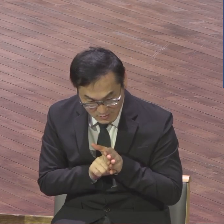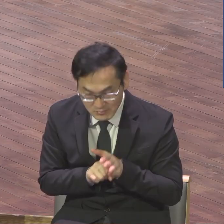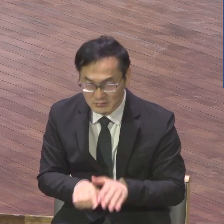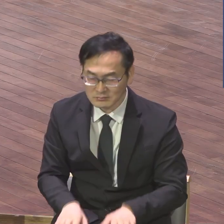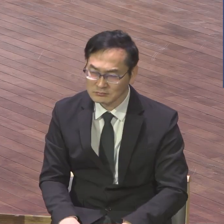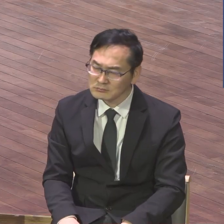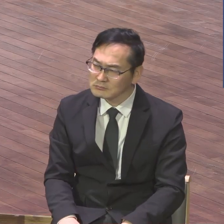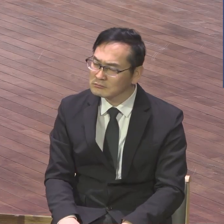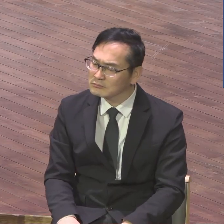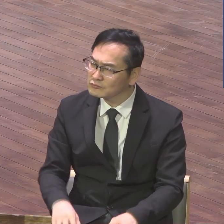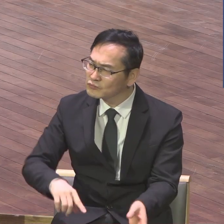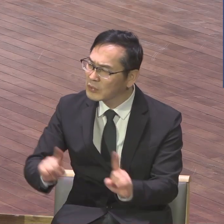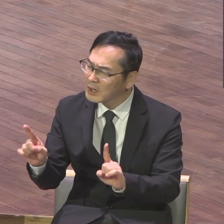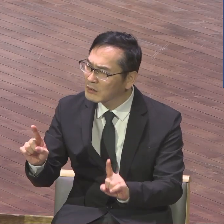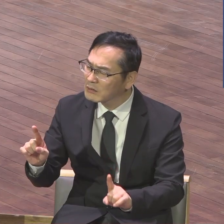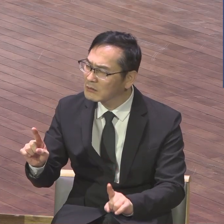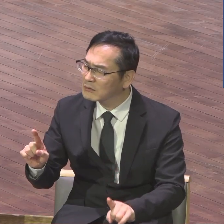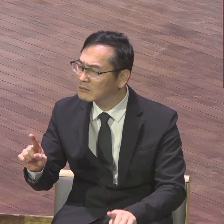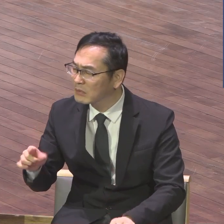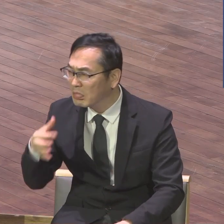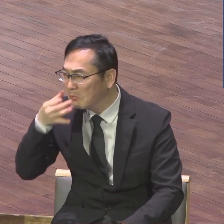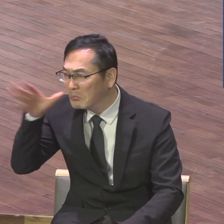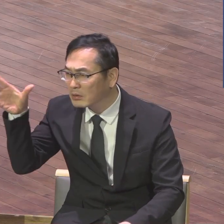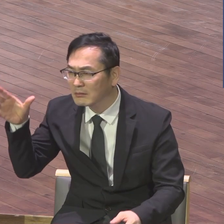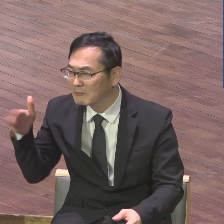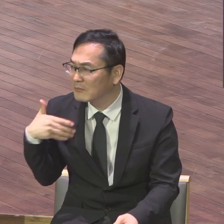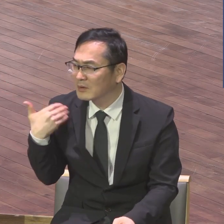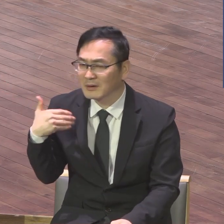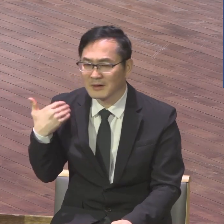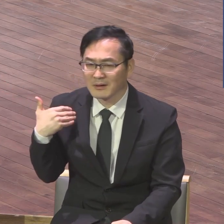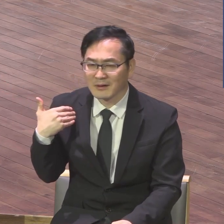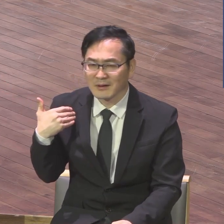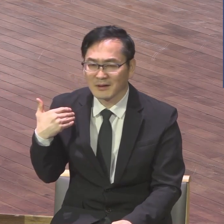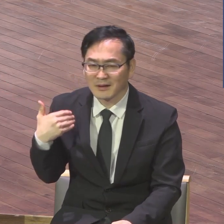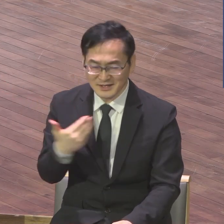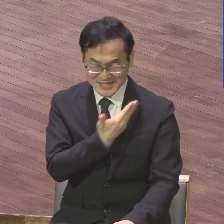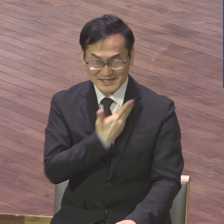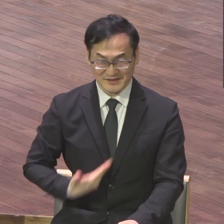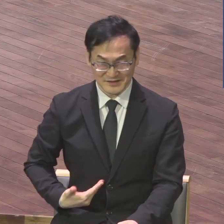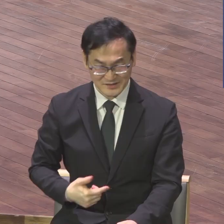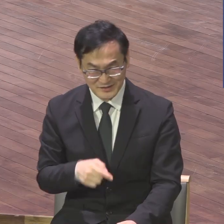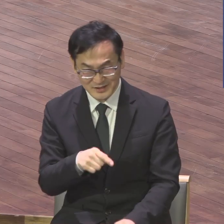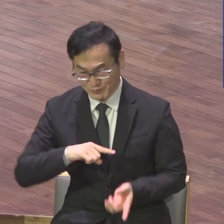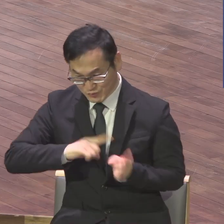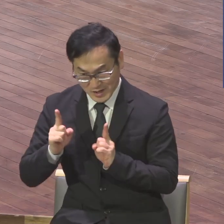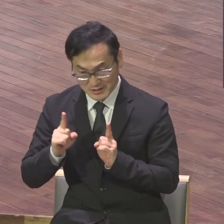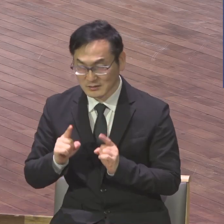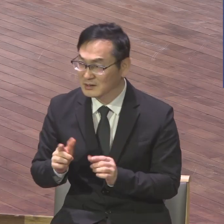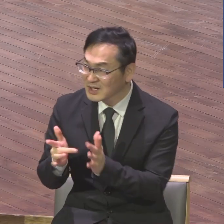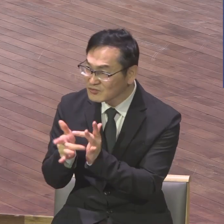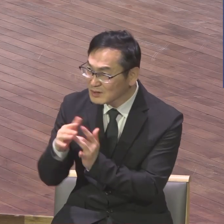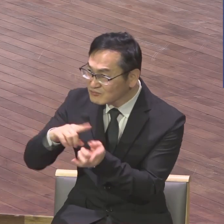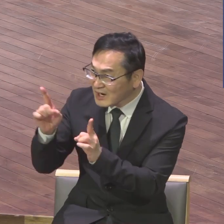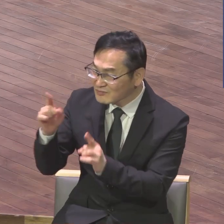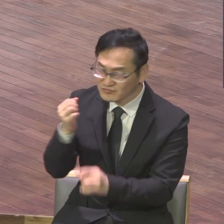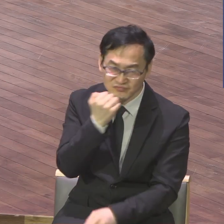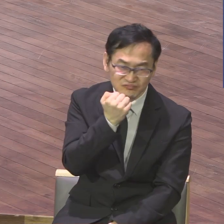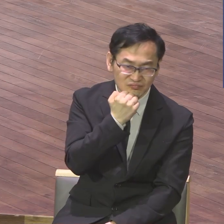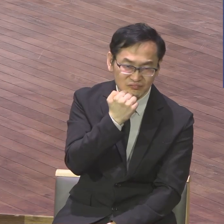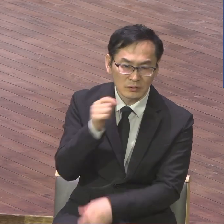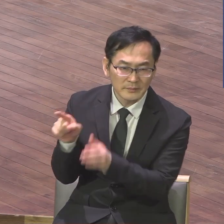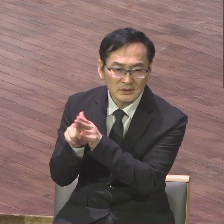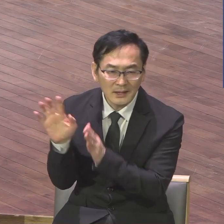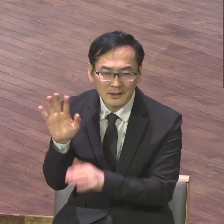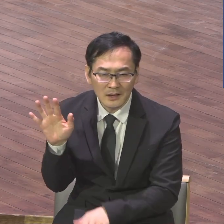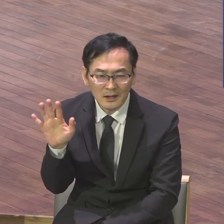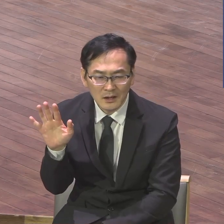힘들지요. 내가 믿느냐? 제자들도 안 믿었지요. 부활하신 예수님을 보고도 안